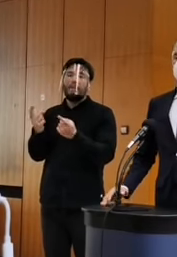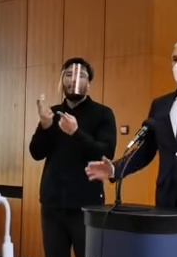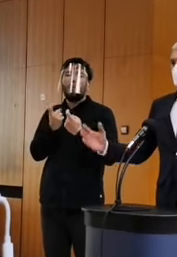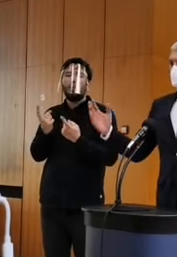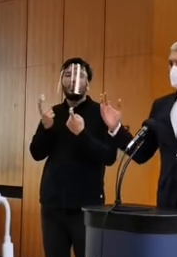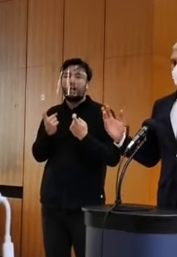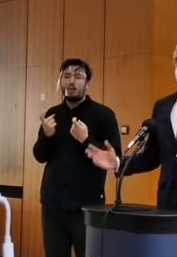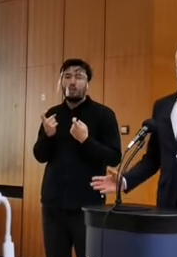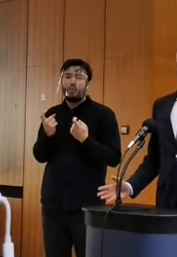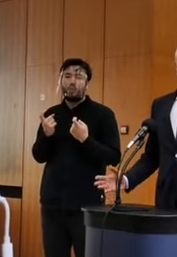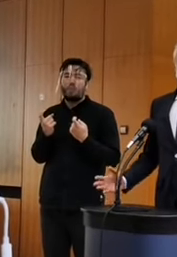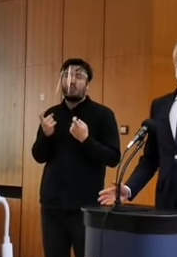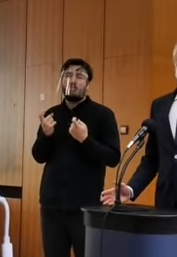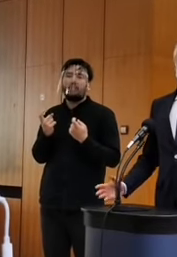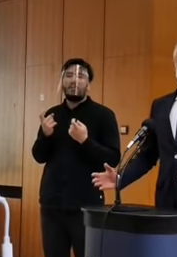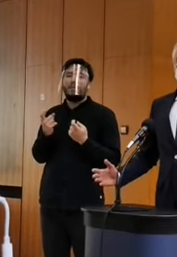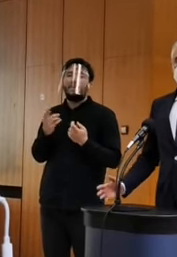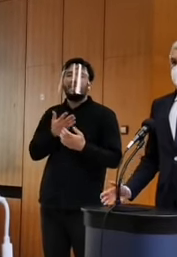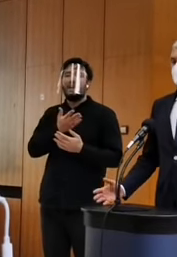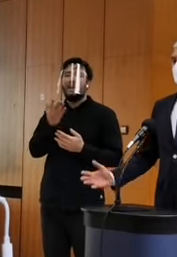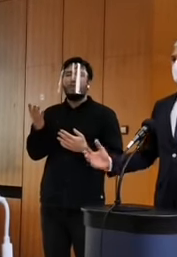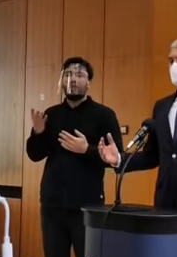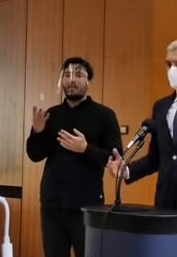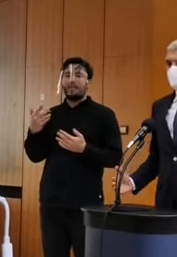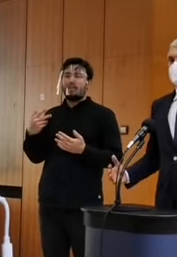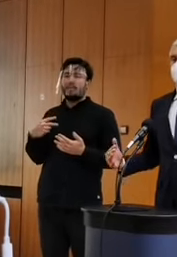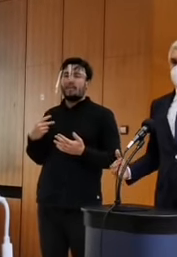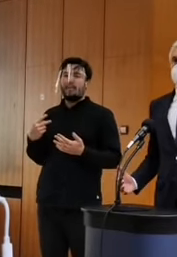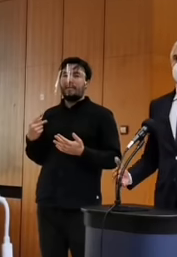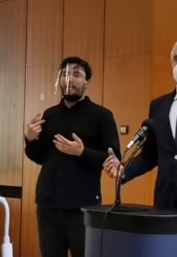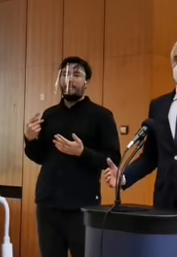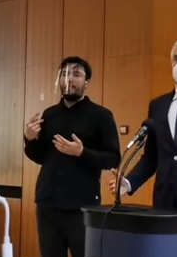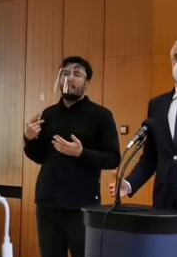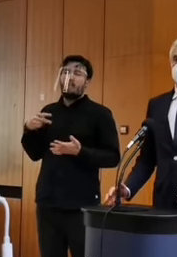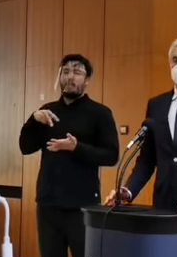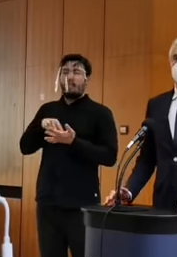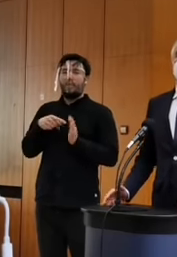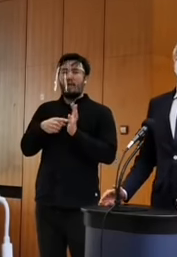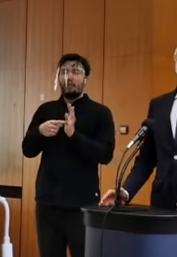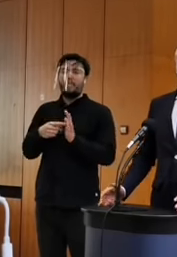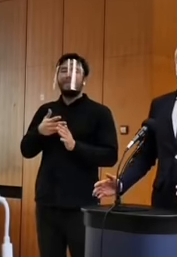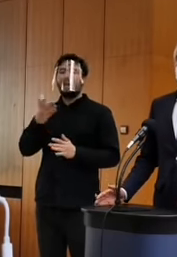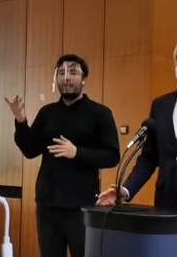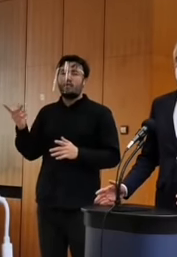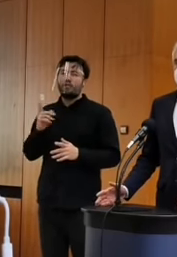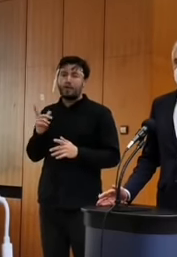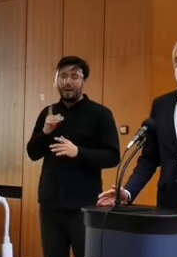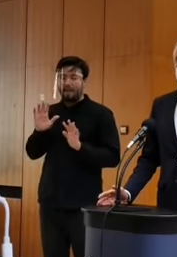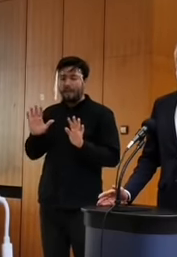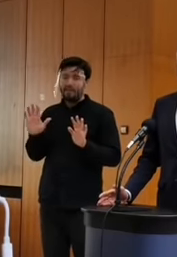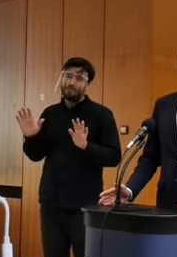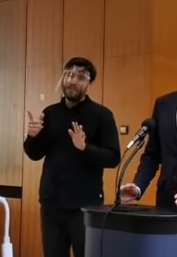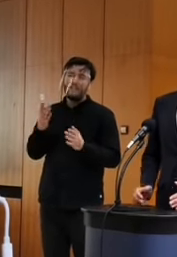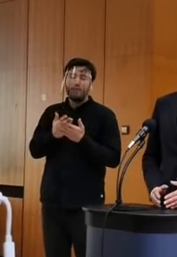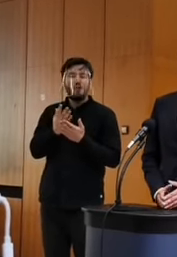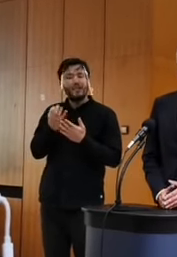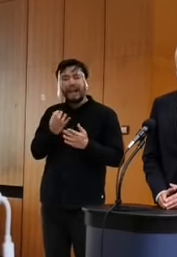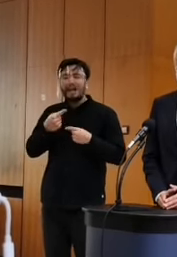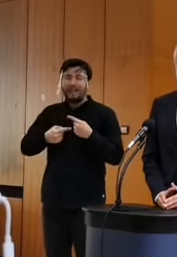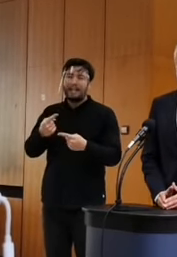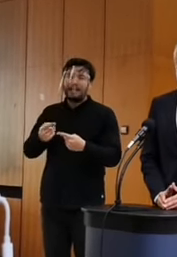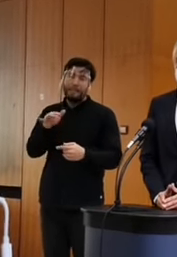pokušeniu jednoducho zasiahnuť verejnosť svojou prítomnosťou, keď prichádza niečo, čo verejnosť očakáva. Ono to má vždy nejaké dôsledky, ale